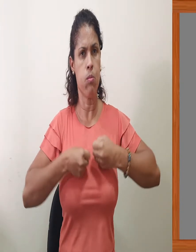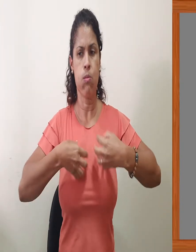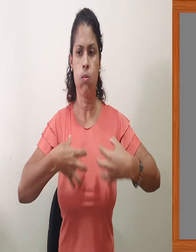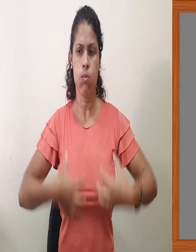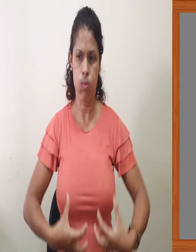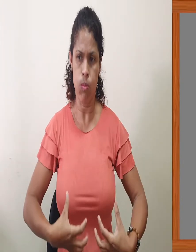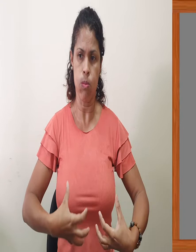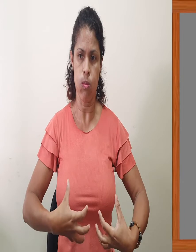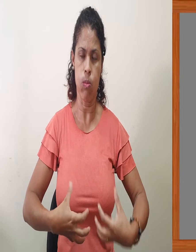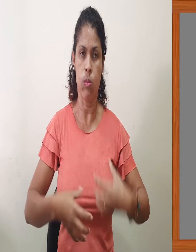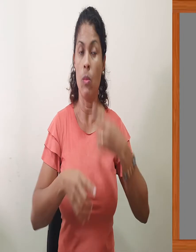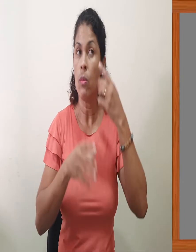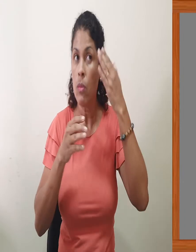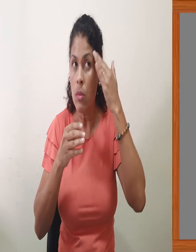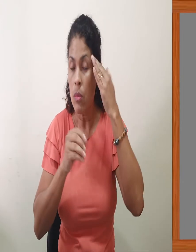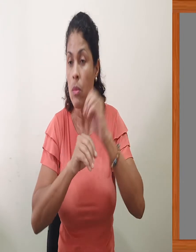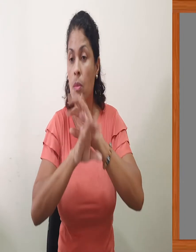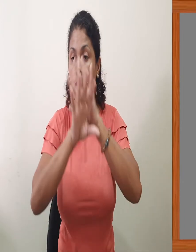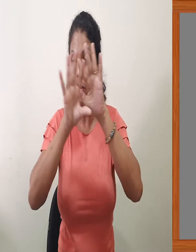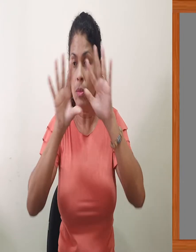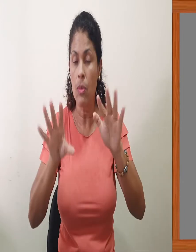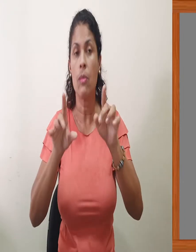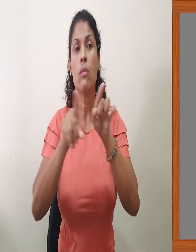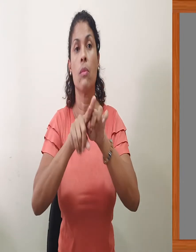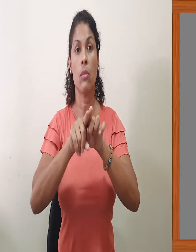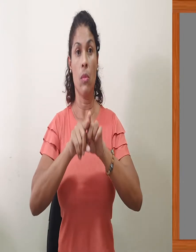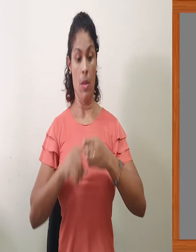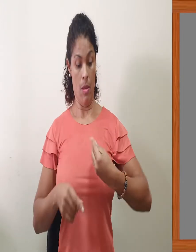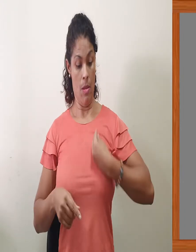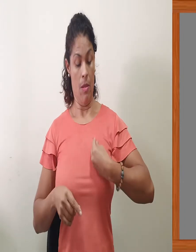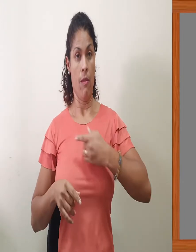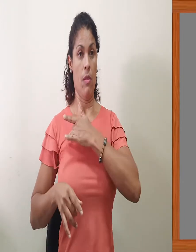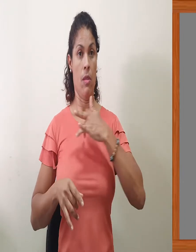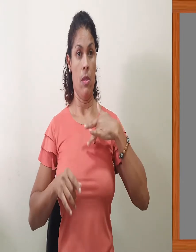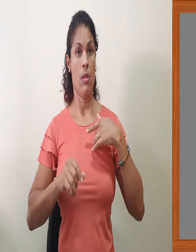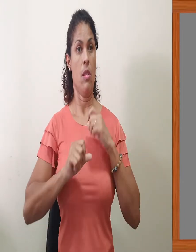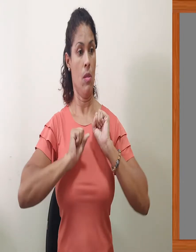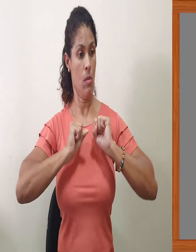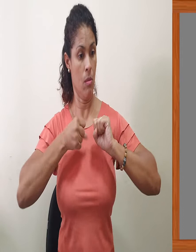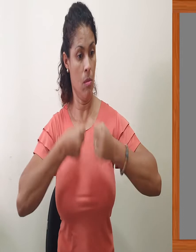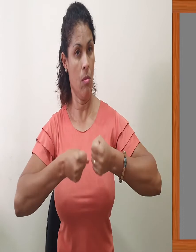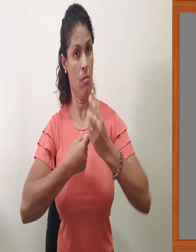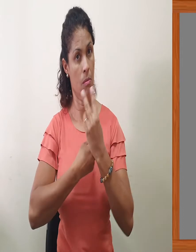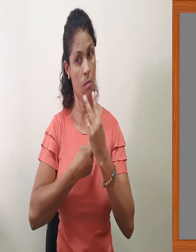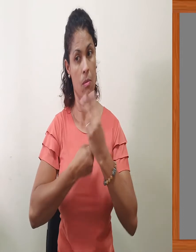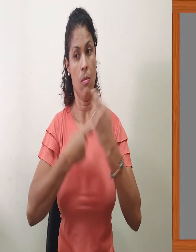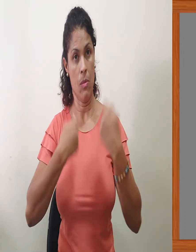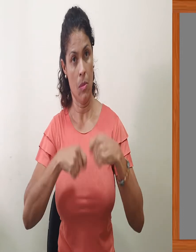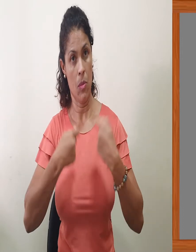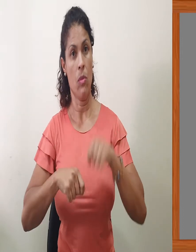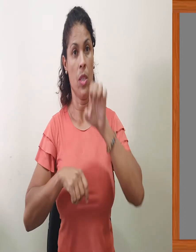câncer. A prevenção primária, onde se previne a ocorrência, a instalação